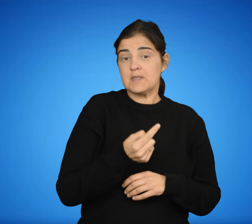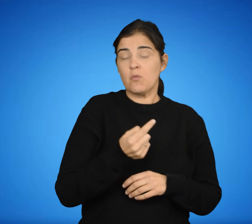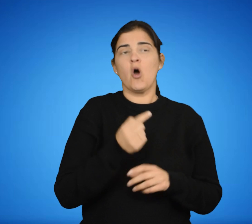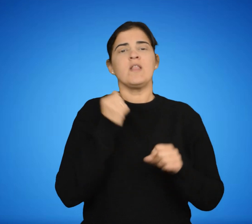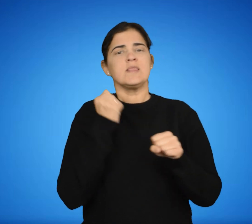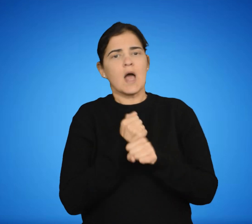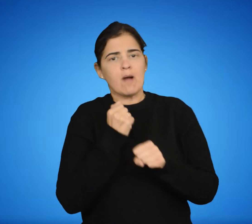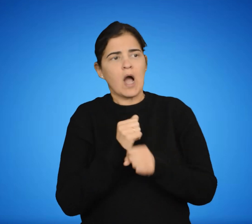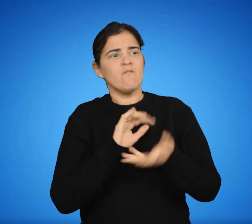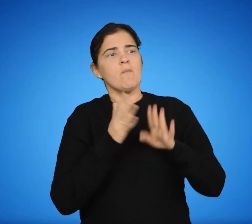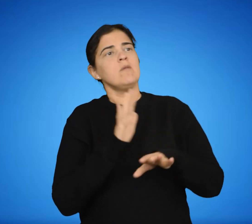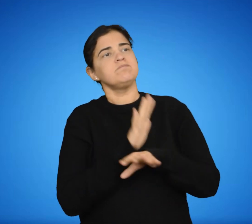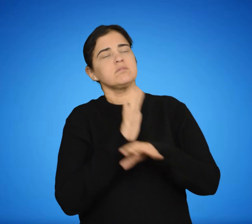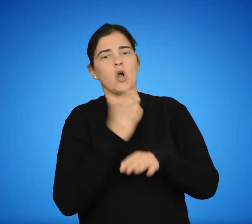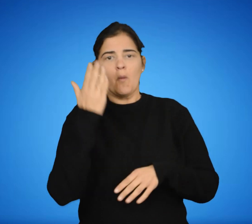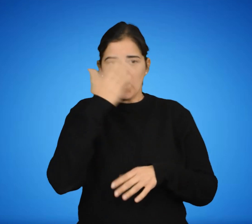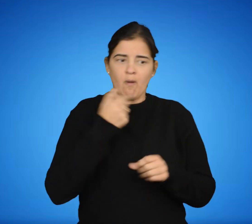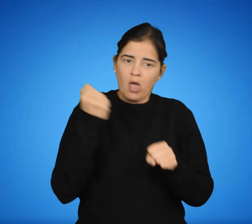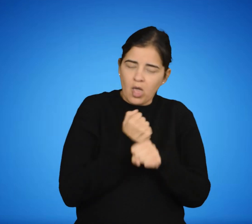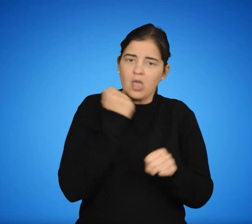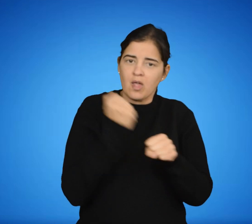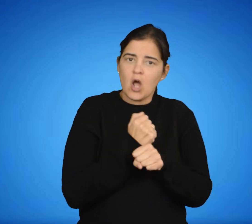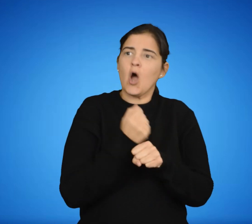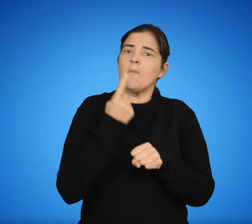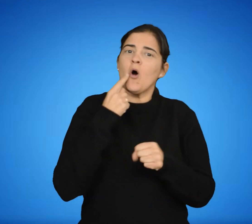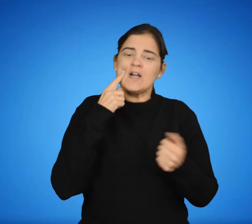tipo, trabajar como un negro relacionando una raza con el trabajo.